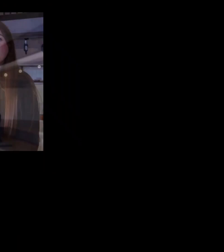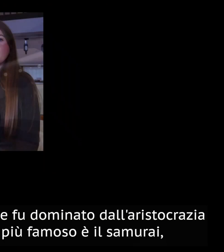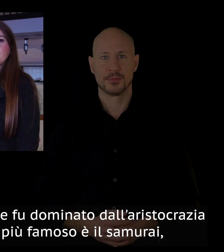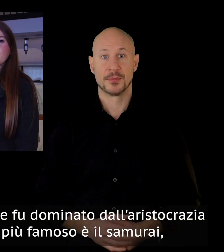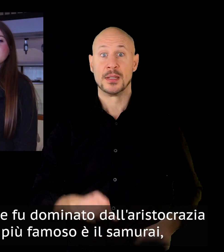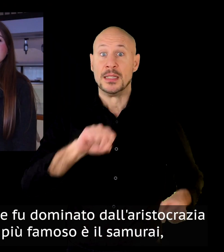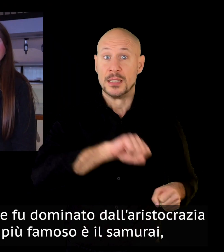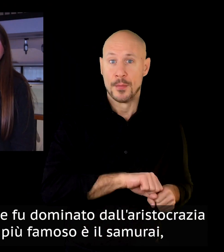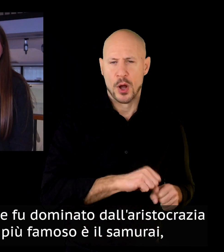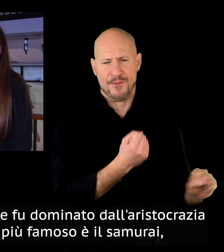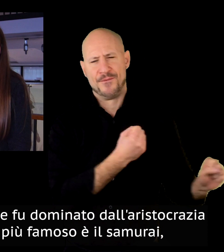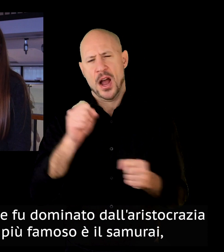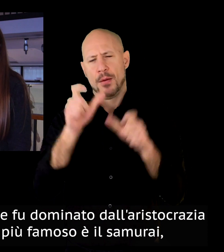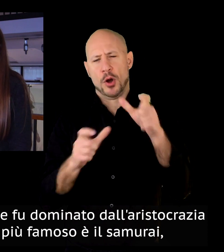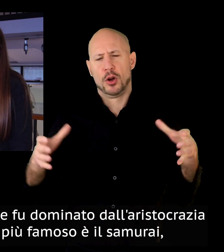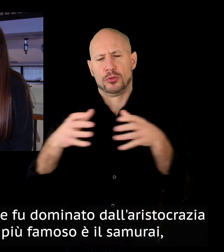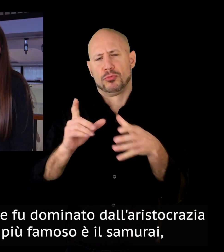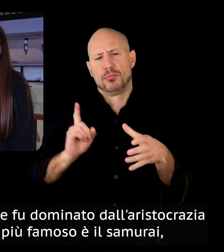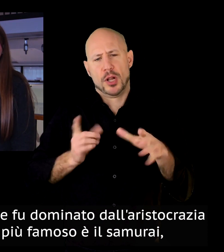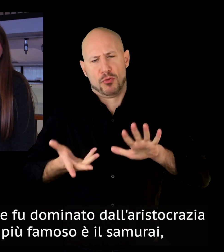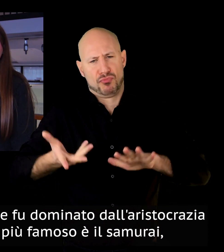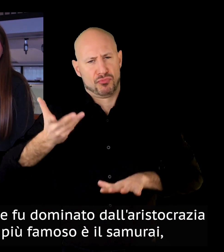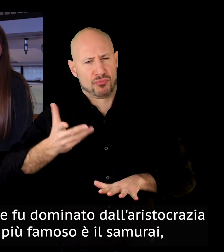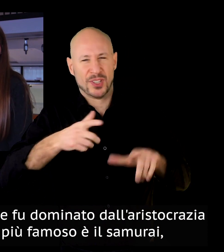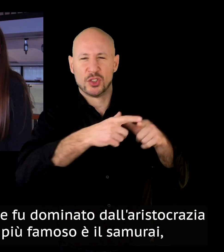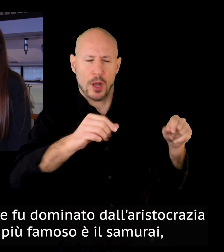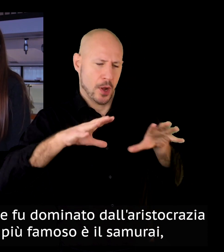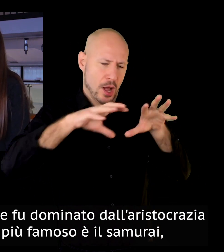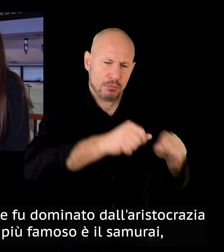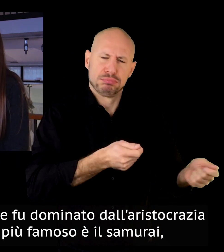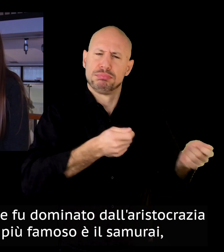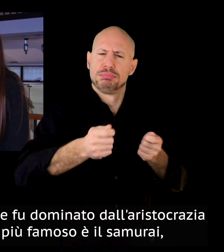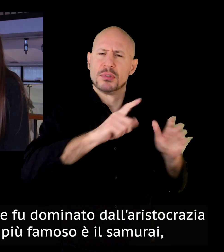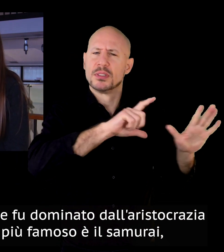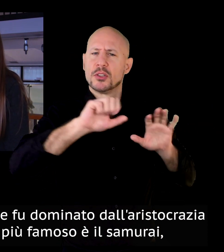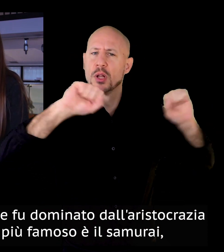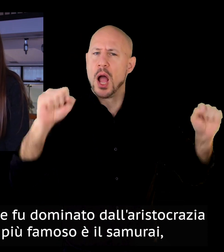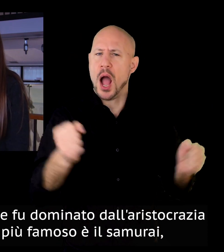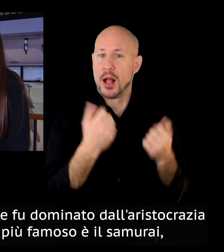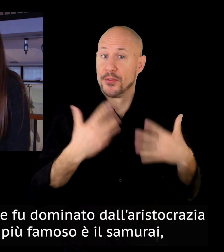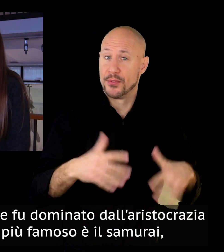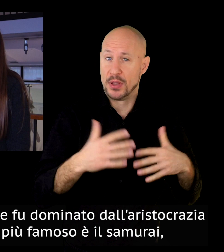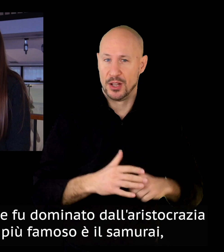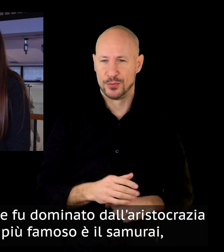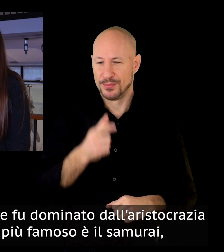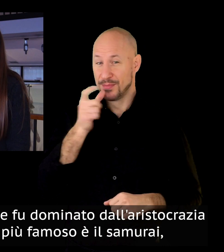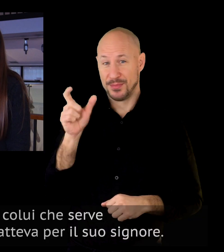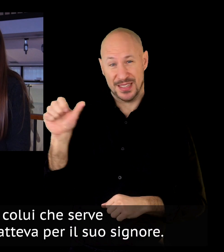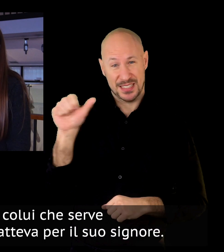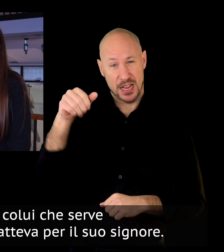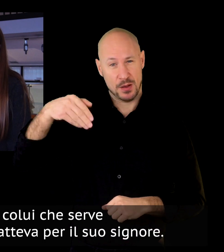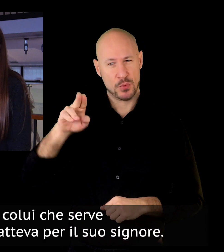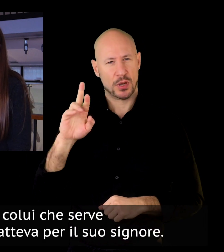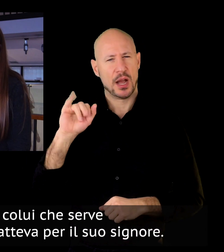per quasi 700 anni il giappone fu dominato dall aristocrazia militare il cui singolo più famoso è di stampo rai